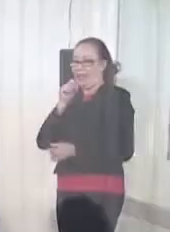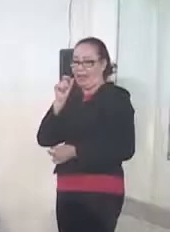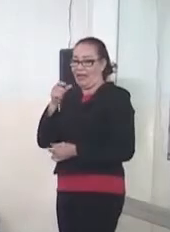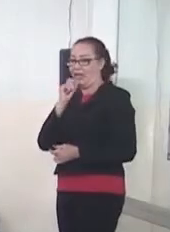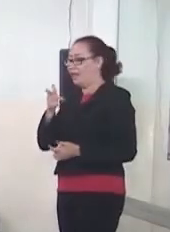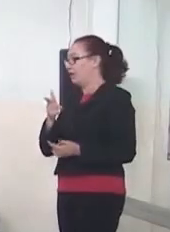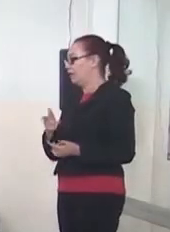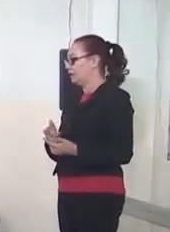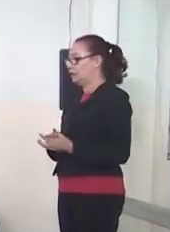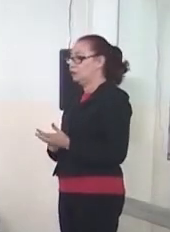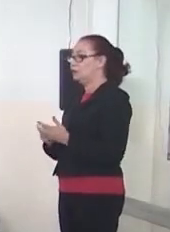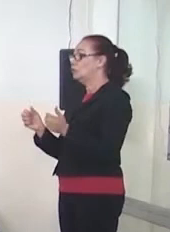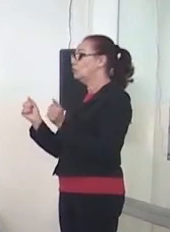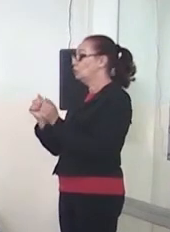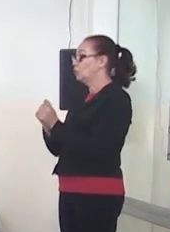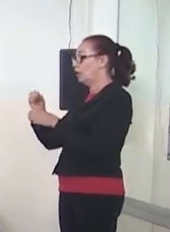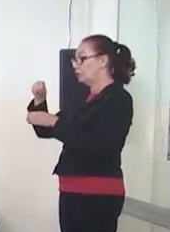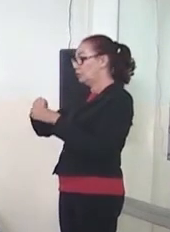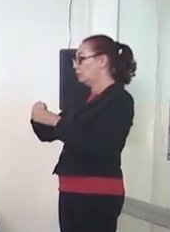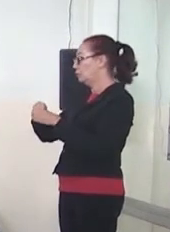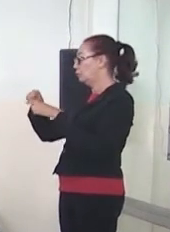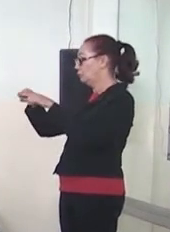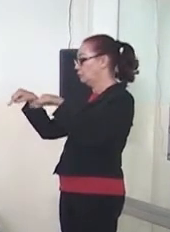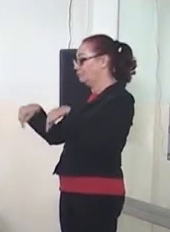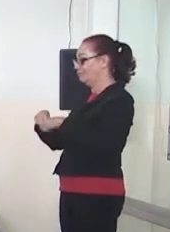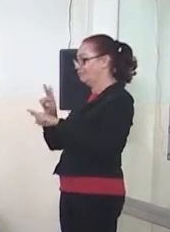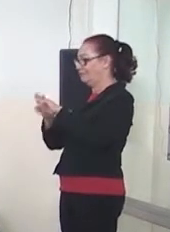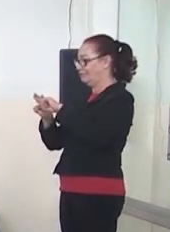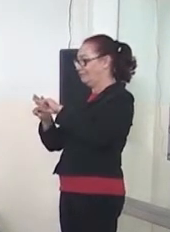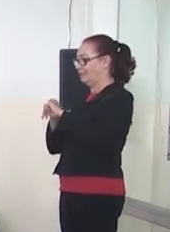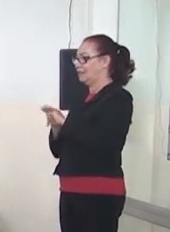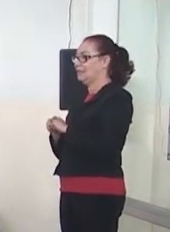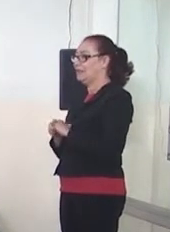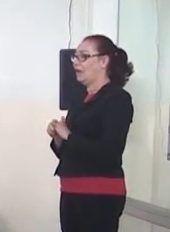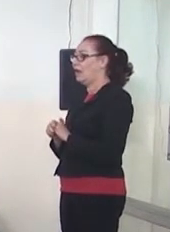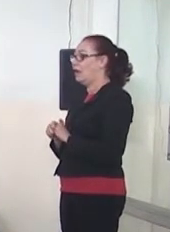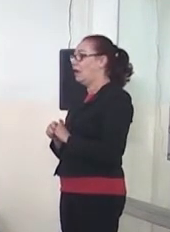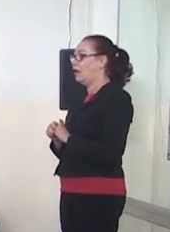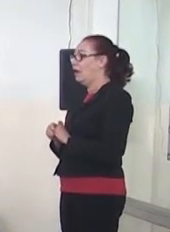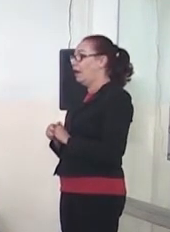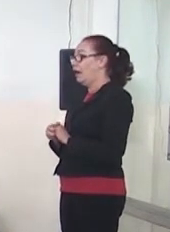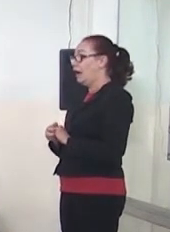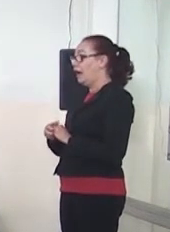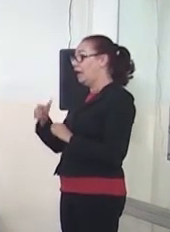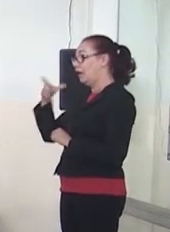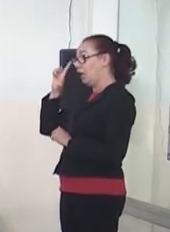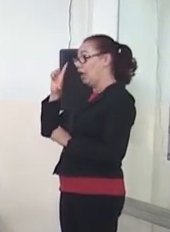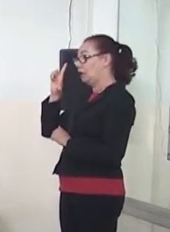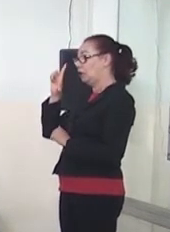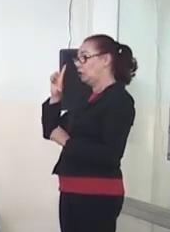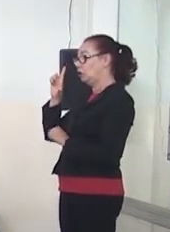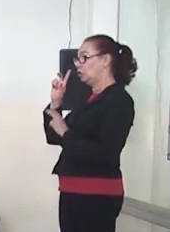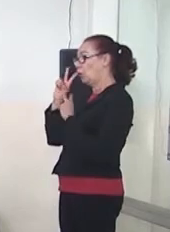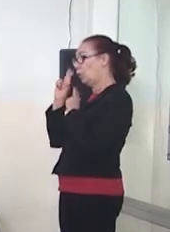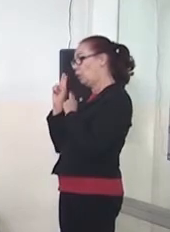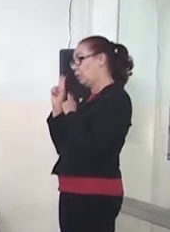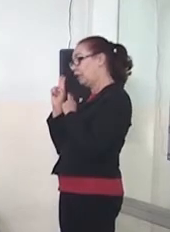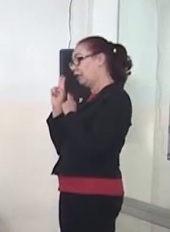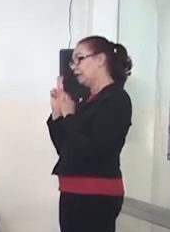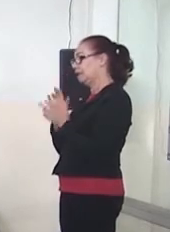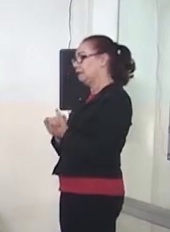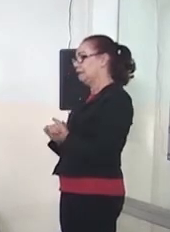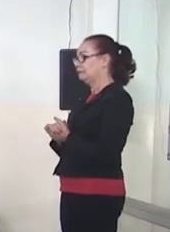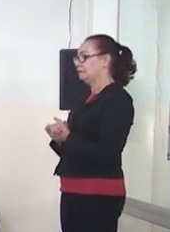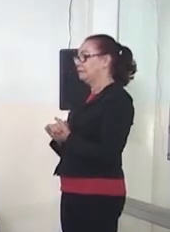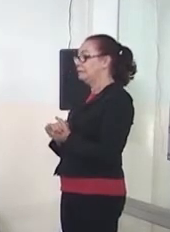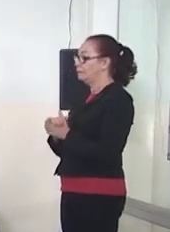detentos lá nessa cela, número 35, e neste dia, antes de dormir, ainda estou na denúncia e vou